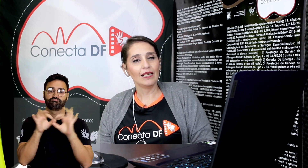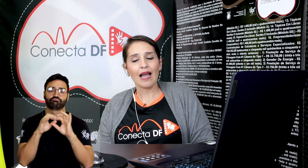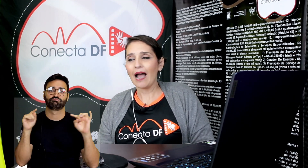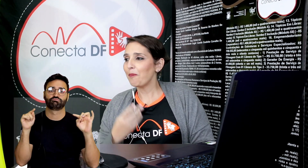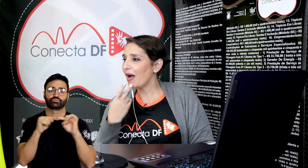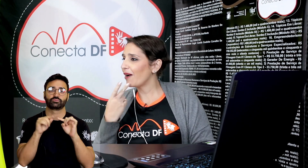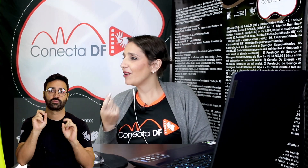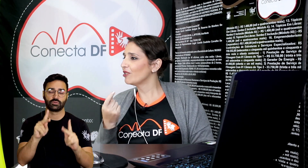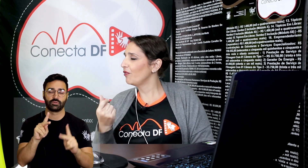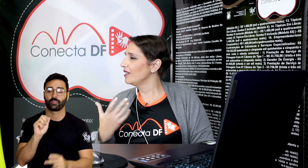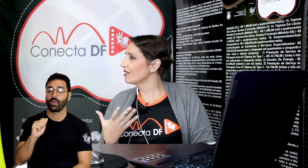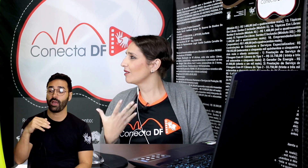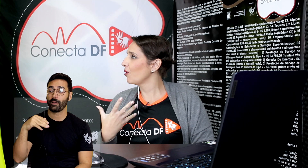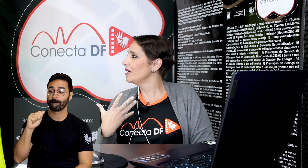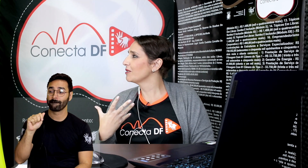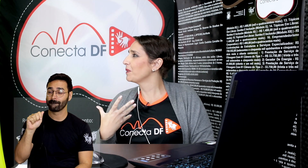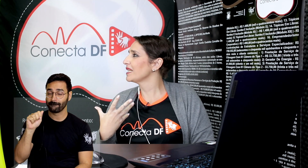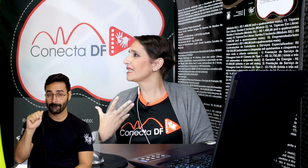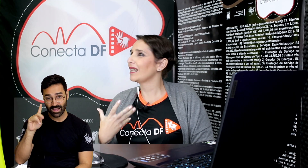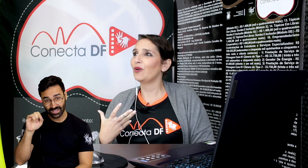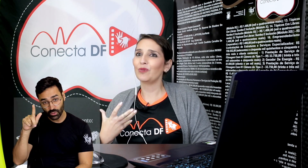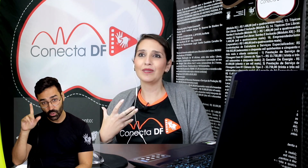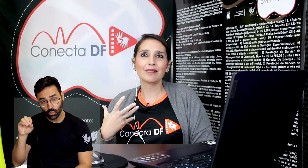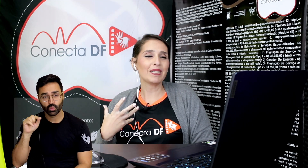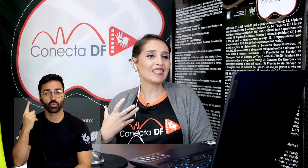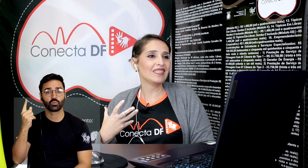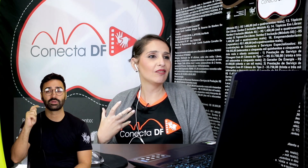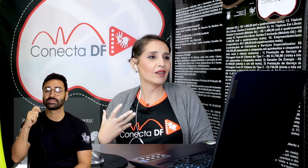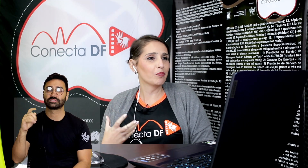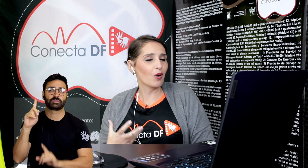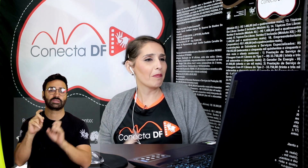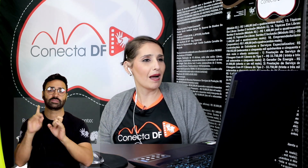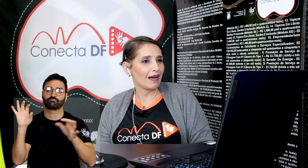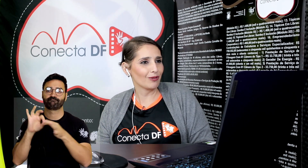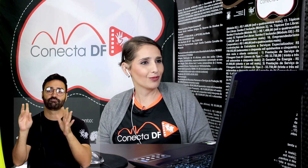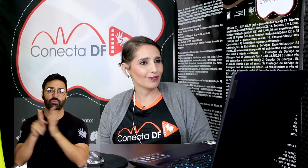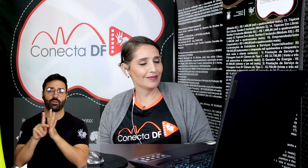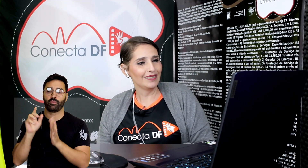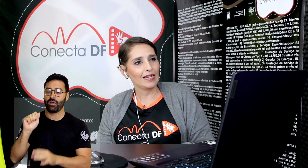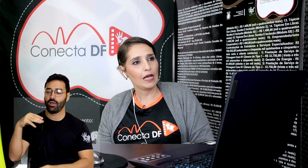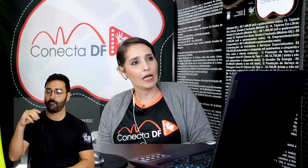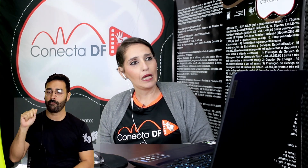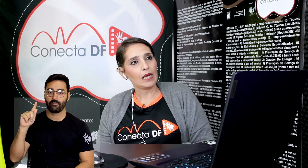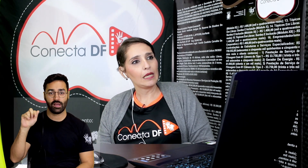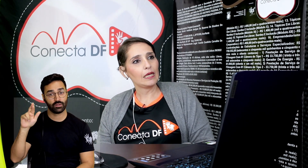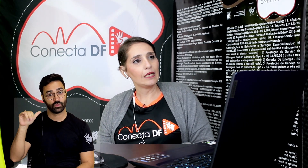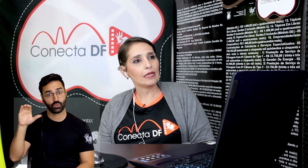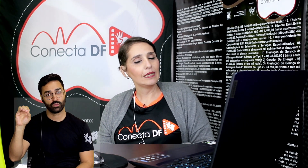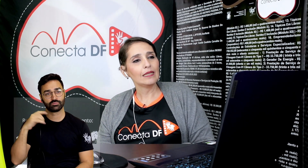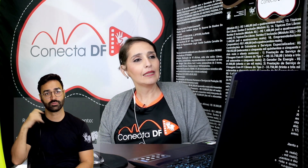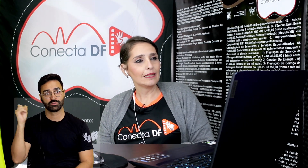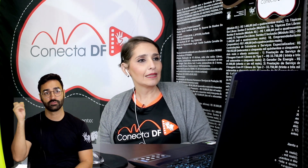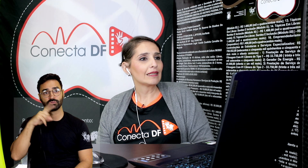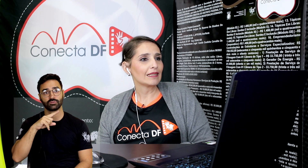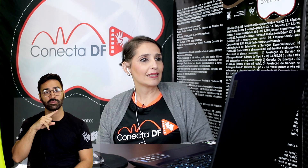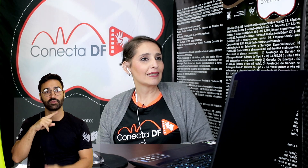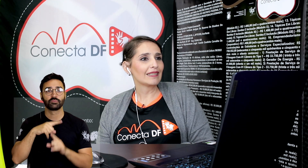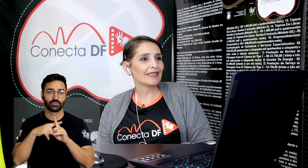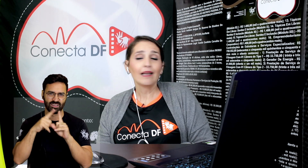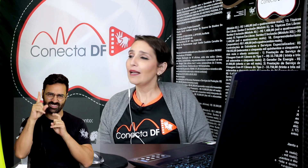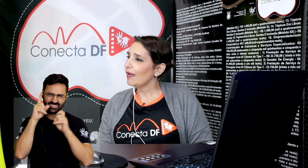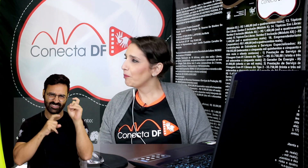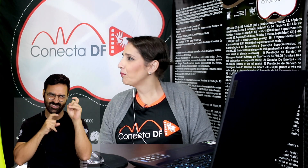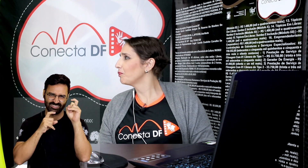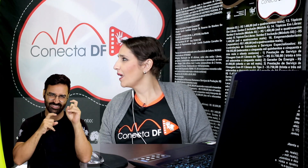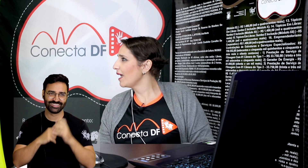indica. Amargo é difícil ter uma expressão específica para o amargo. Eu imaginei uma cara feia, não sei,